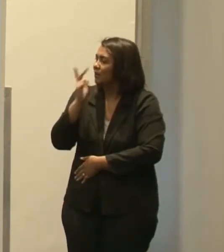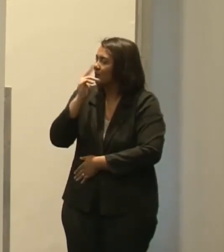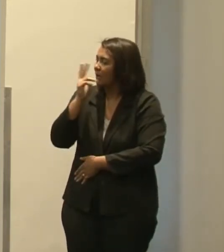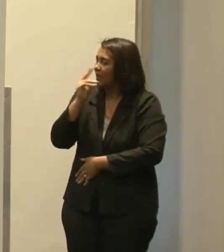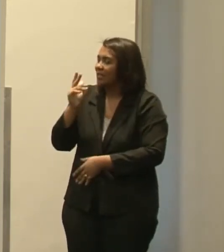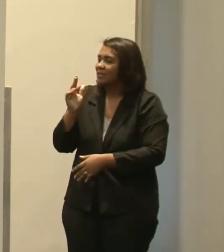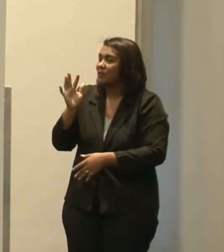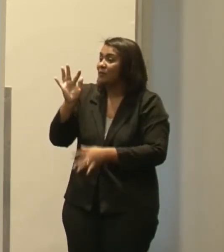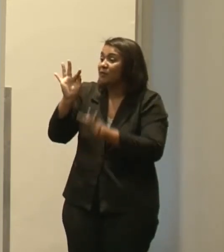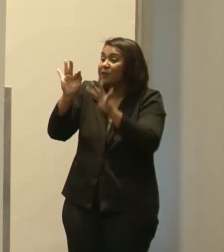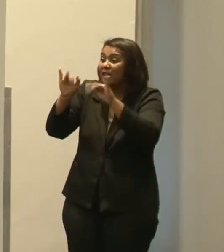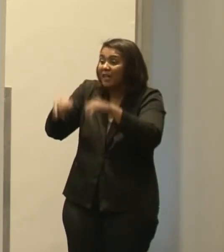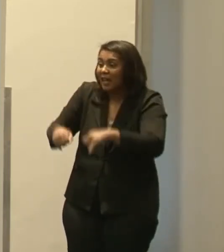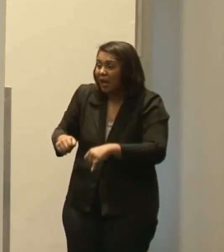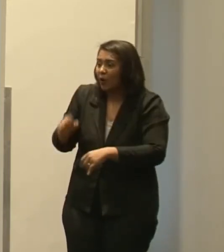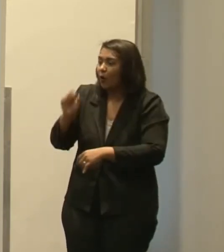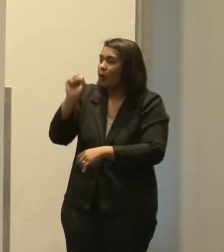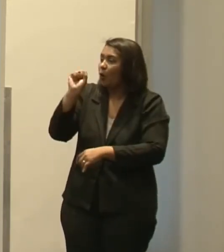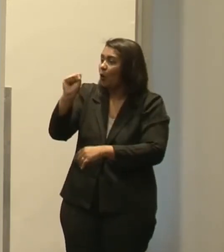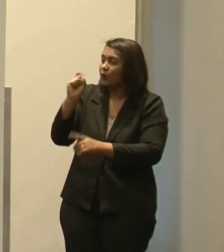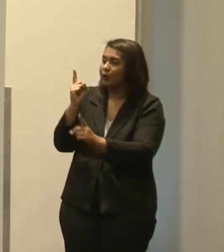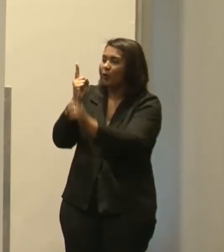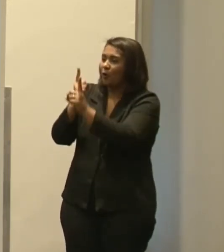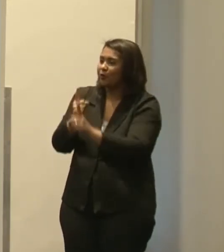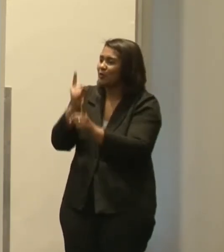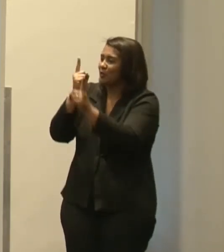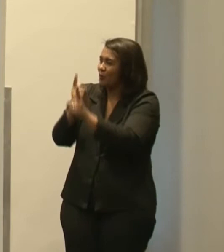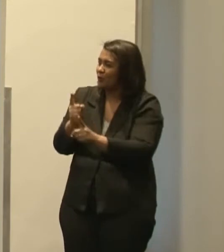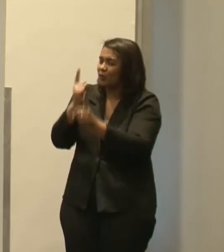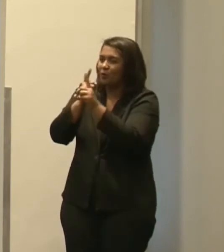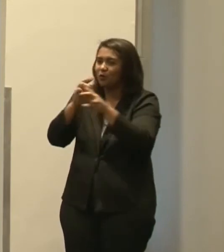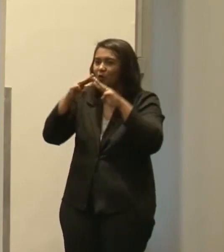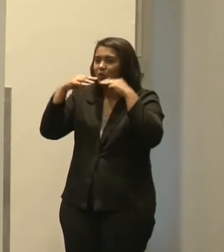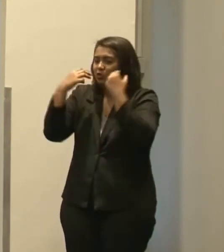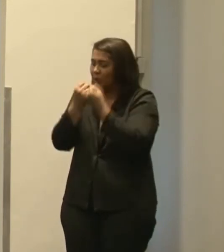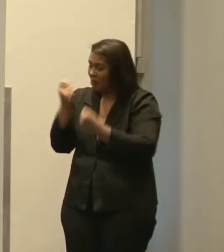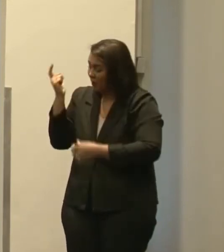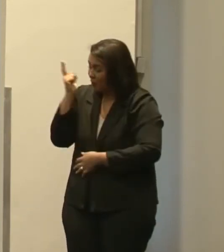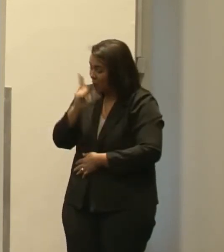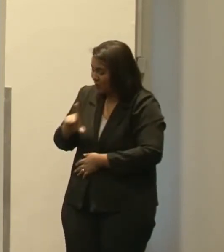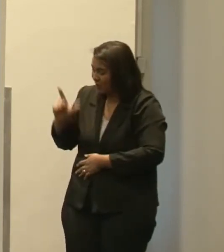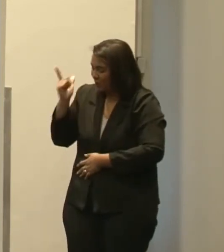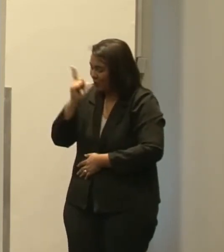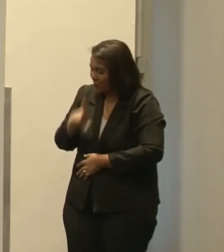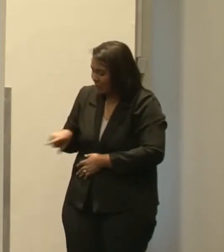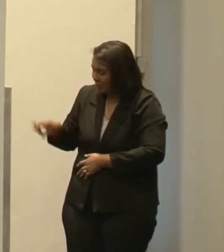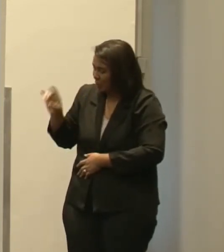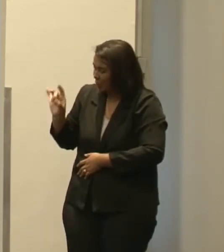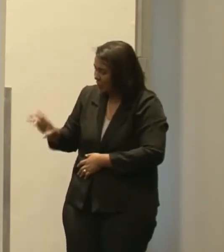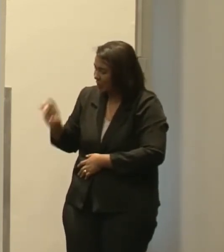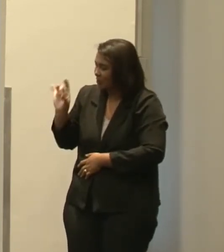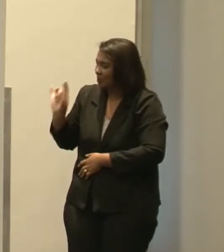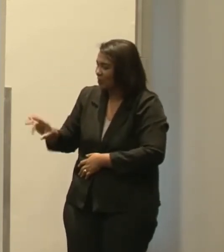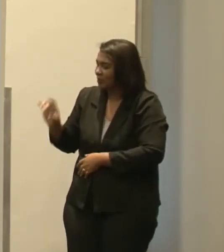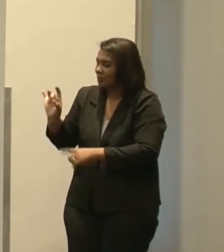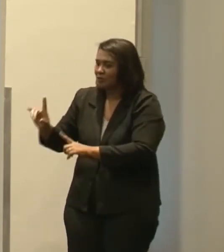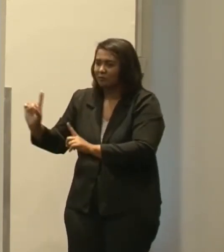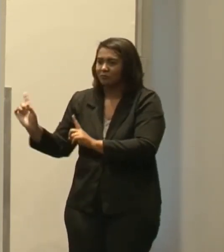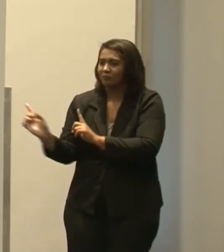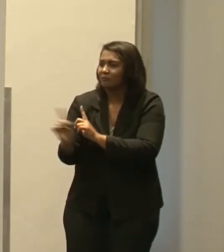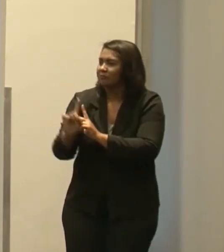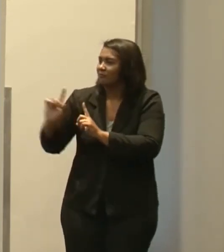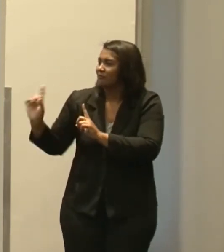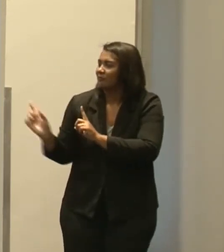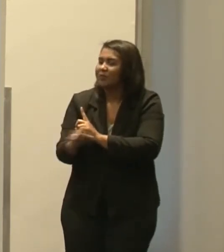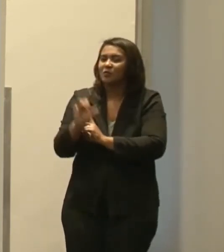ao final de 8 encontros, ir sozinho ao banheiro, vir sozinho até a escola de artes. Então,